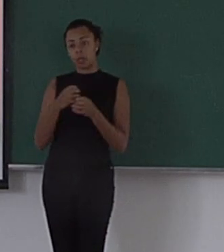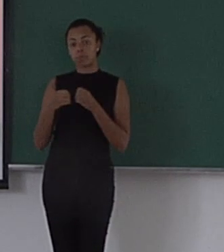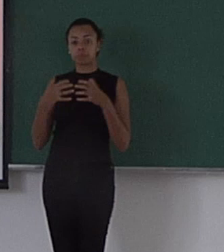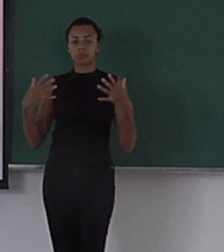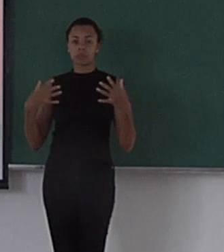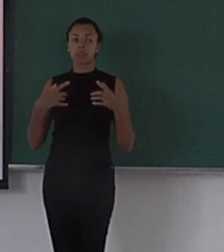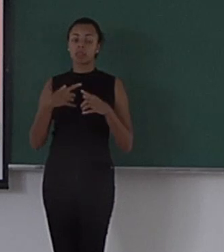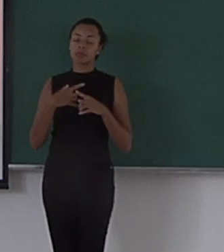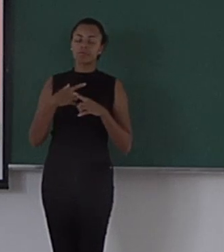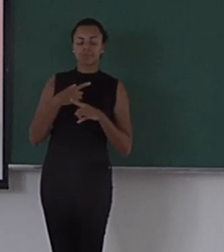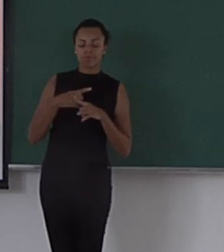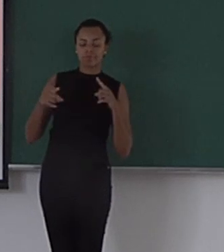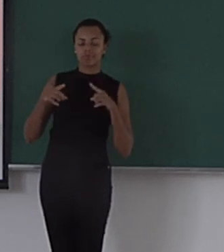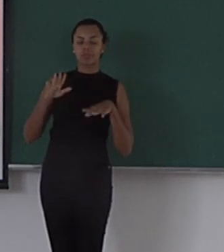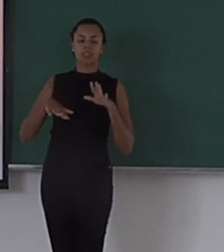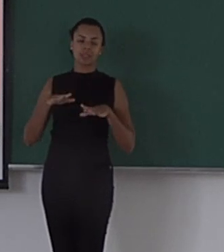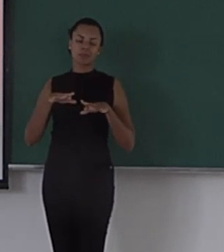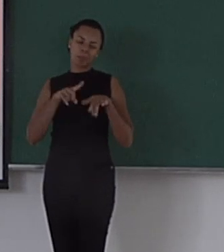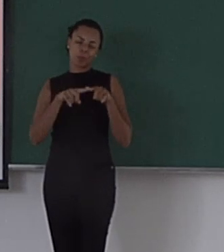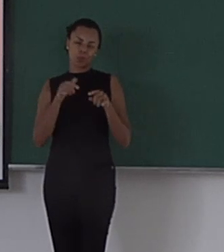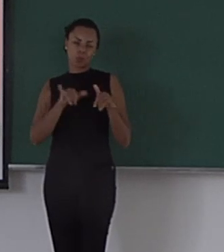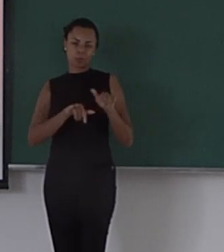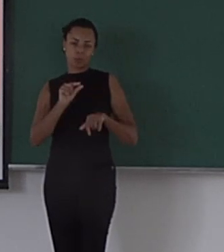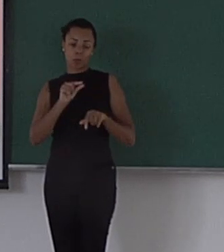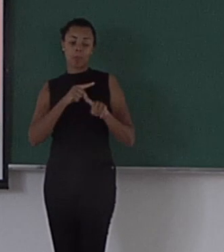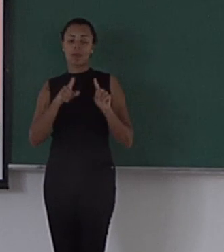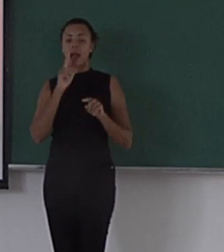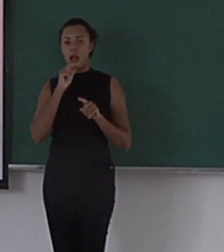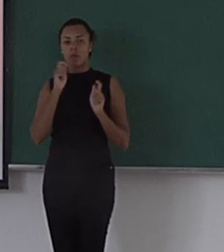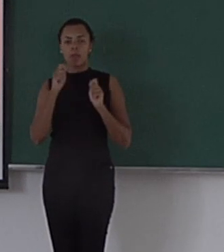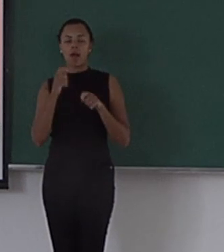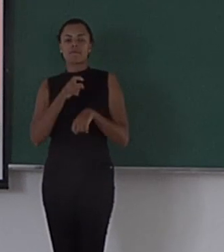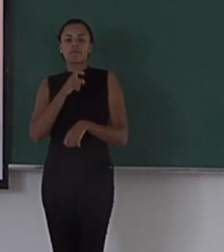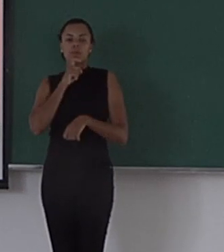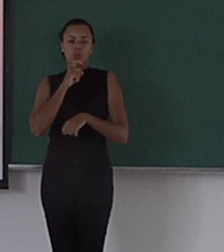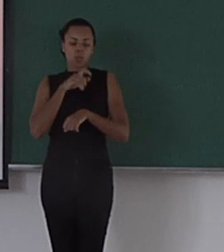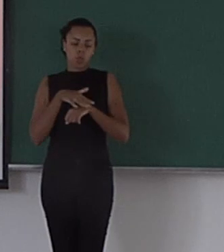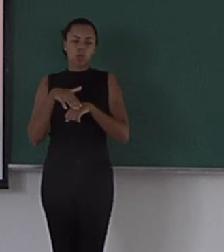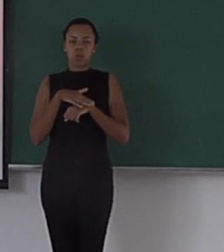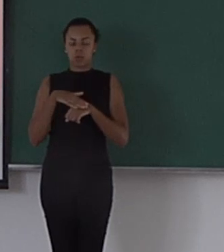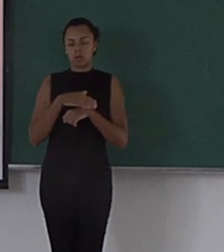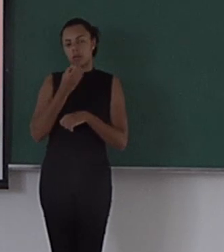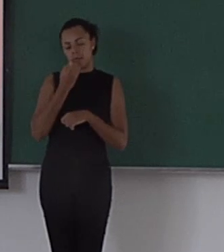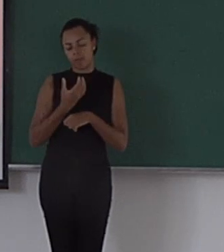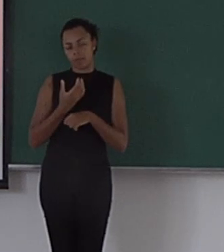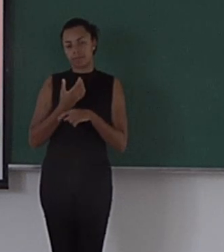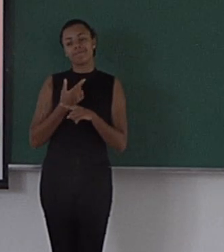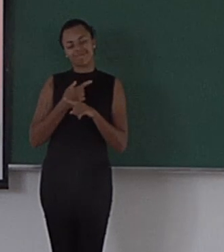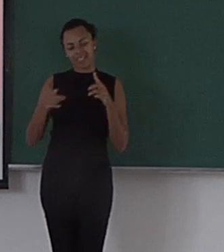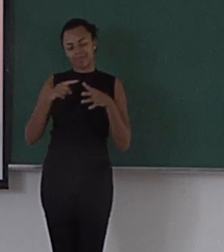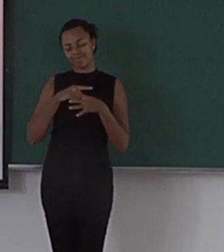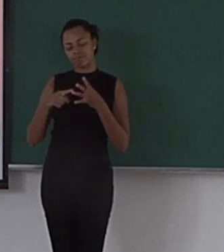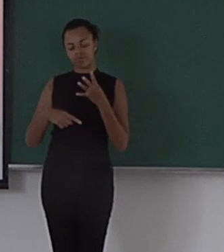explosão, às vezes não é um grande volume de produto químico, a própria água já consegue resfriar essa própria explosão. Mas existe